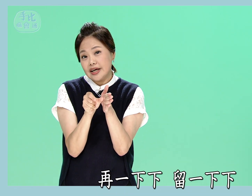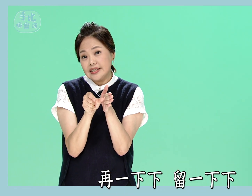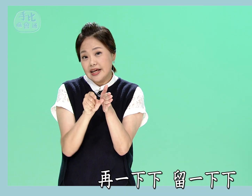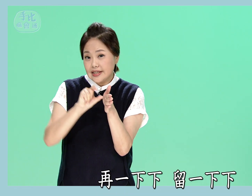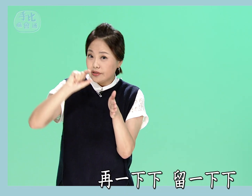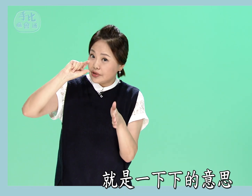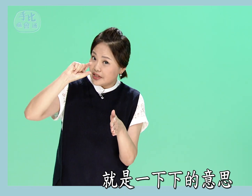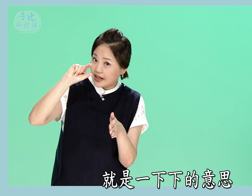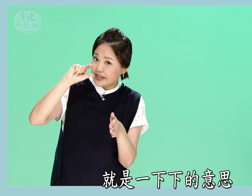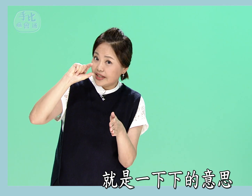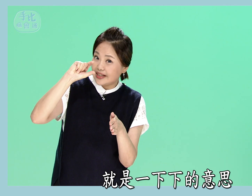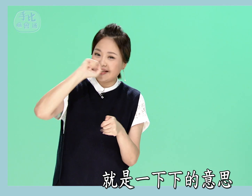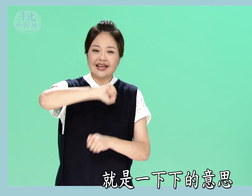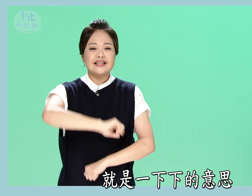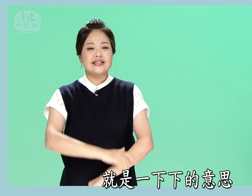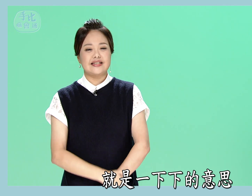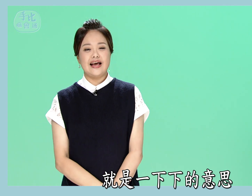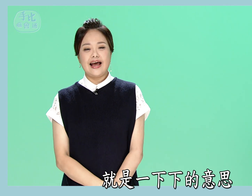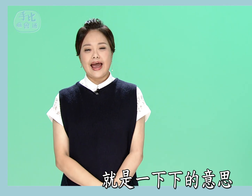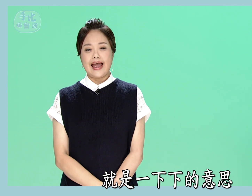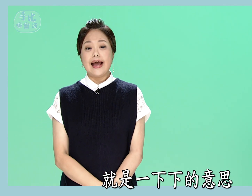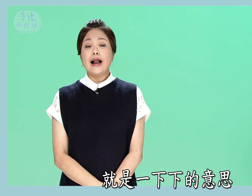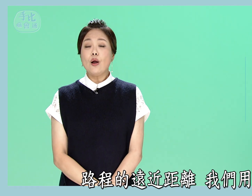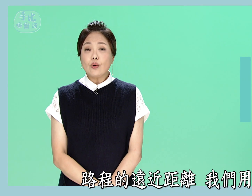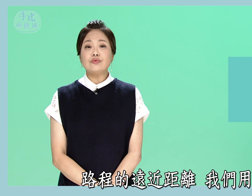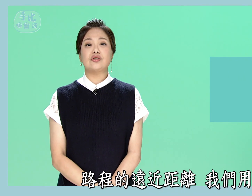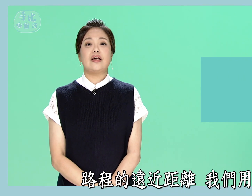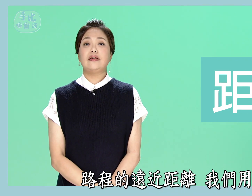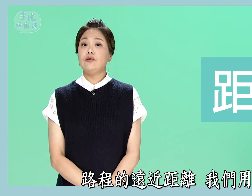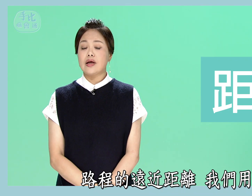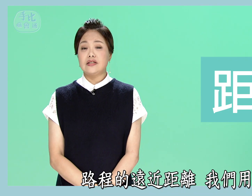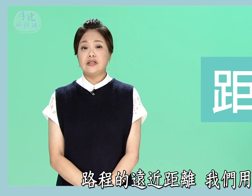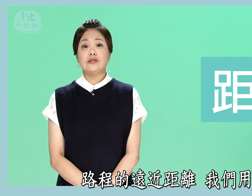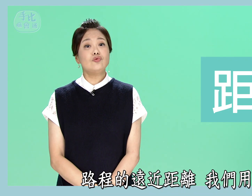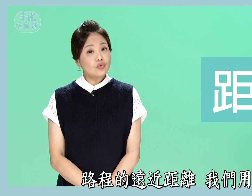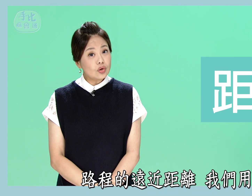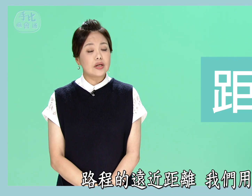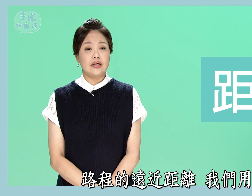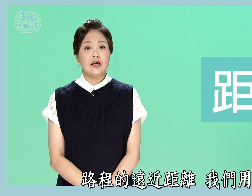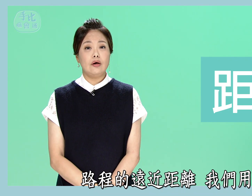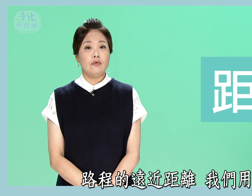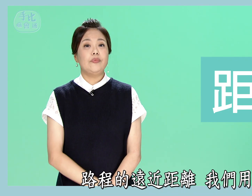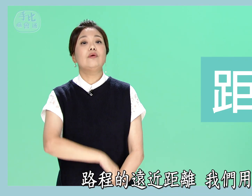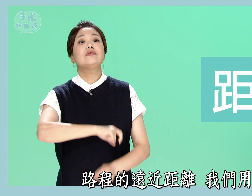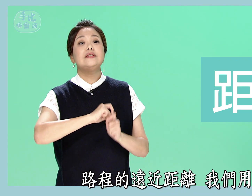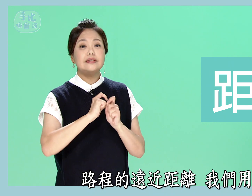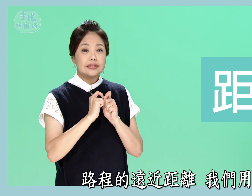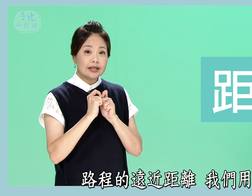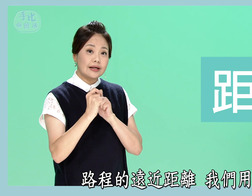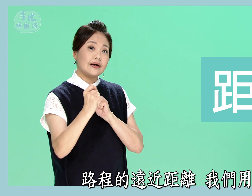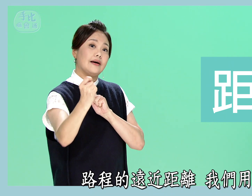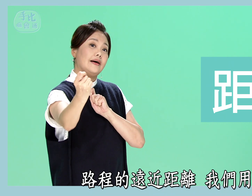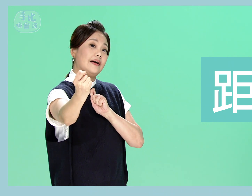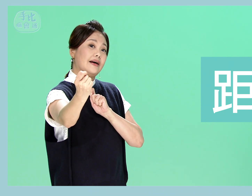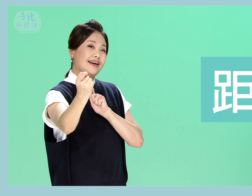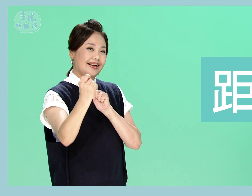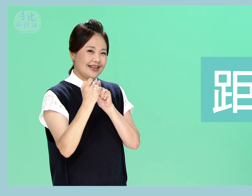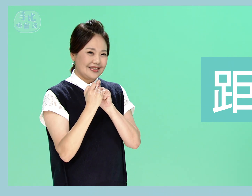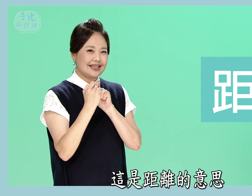一下下，就是这个一下下的意思。路程的远近距离，我们用这个，这是